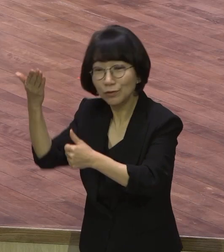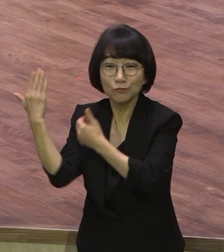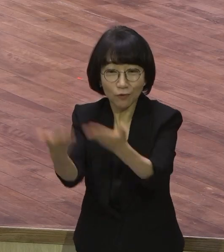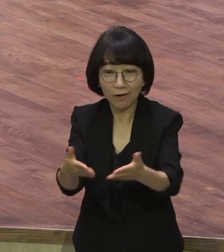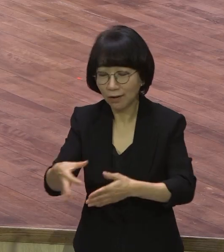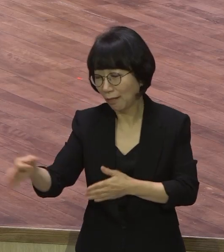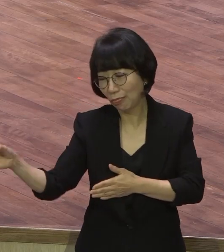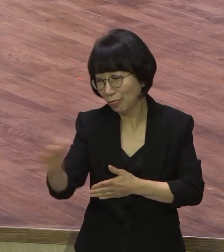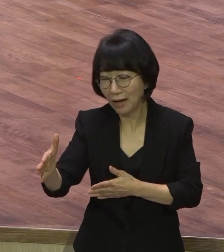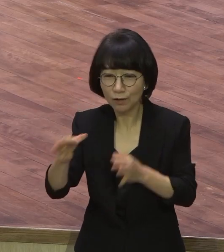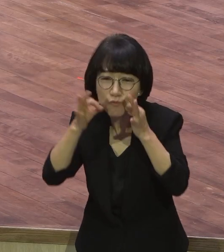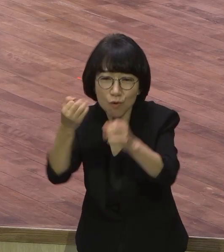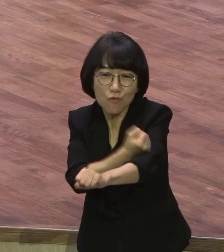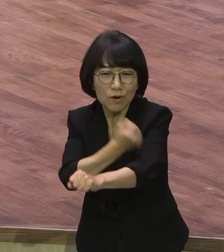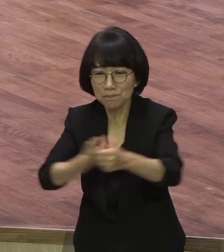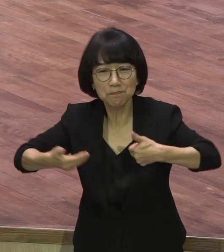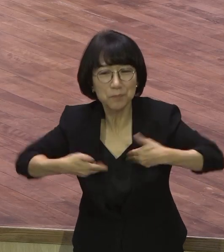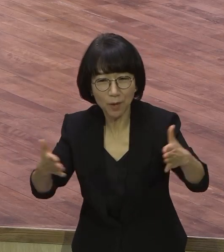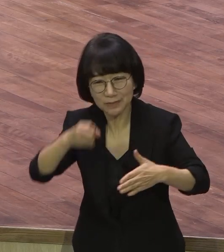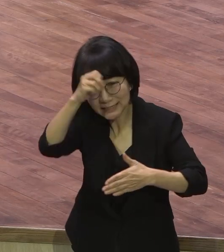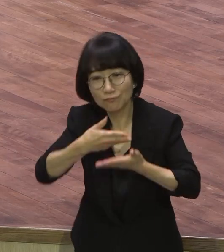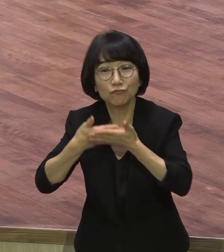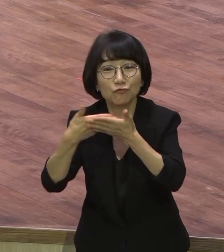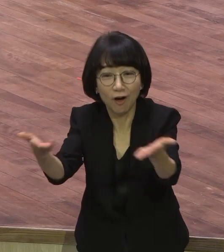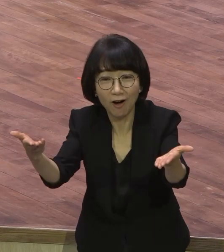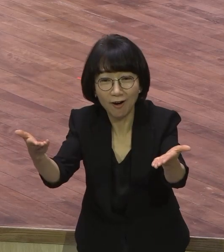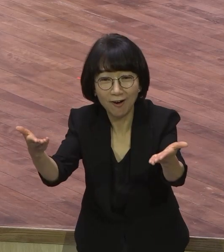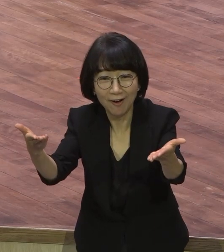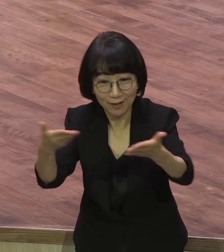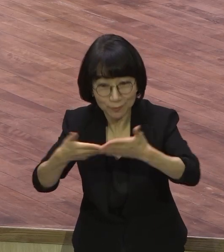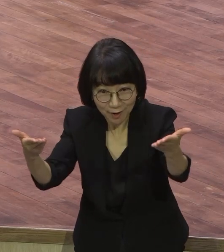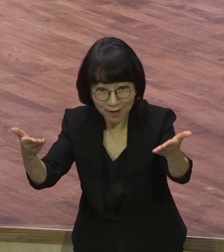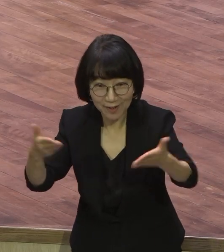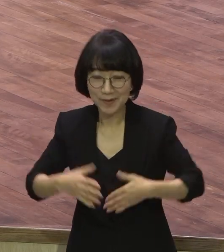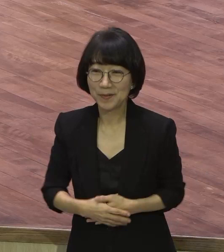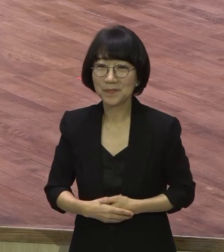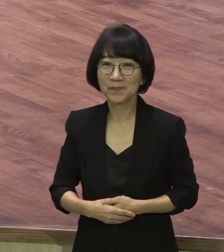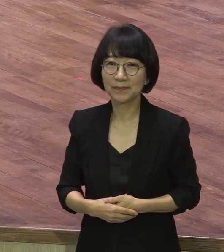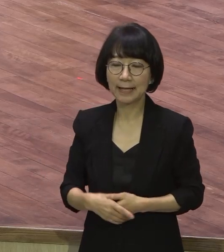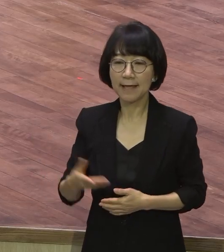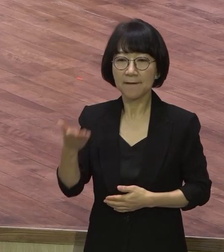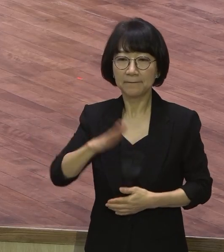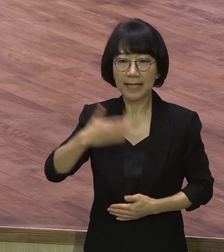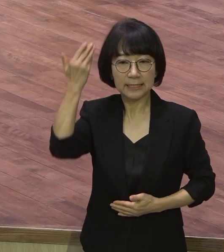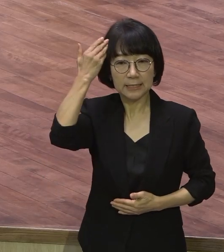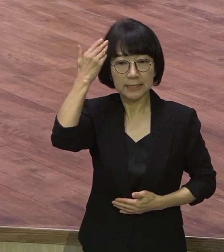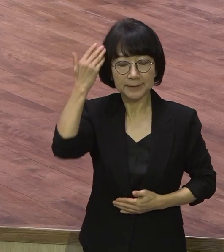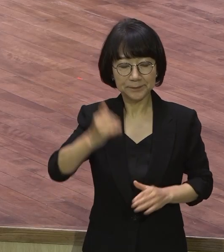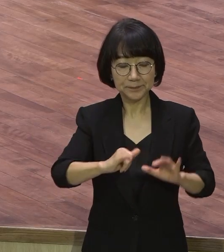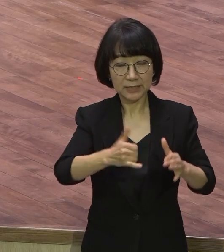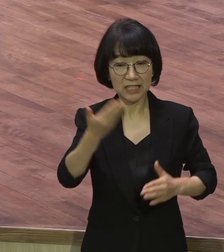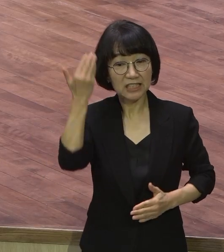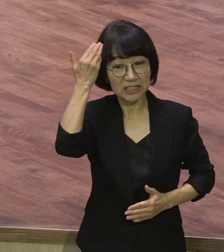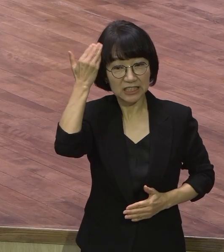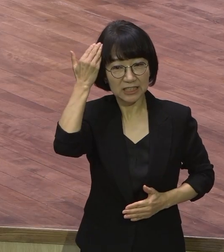공짜로 줘요. 이거를 이제 소위 말해서 좀 지식인들은 좀